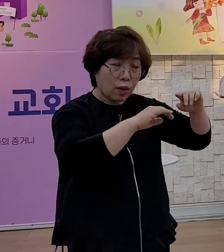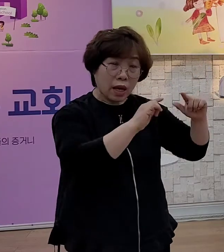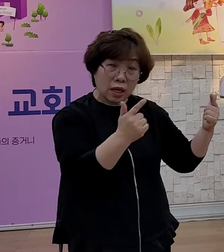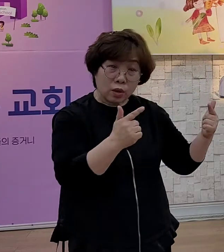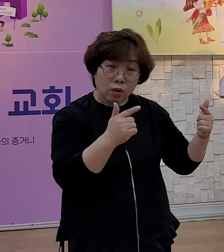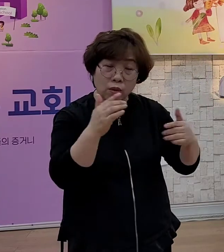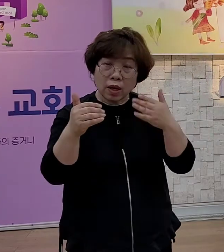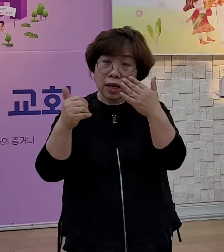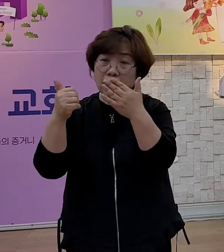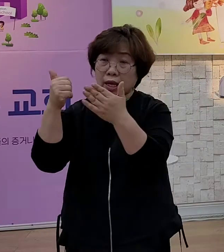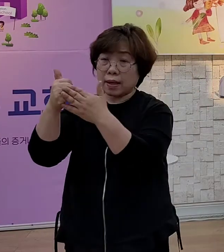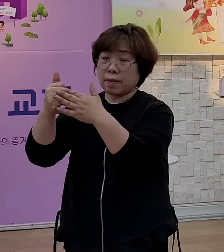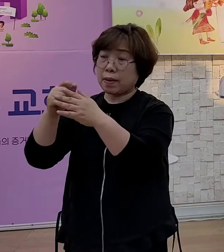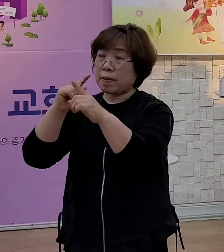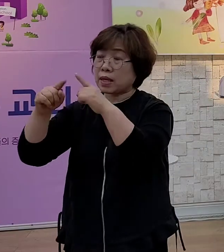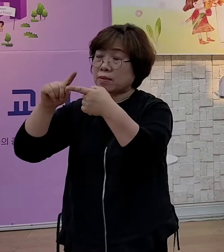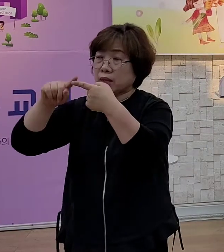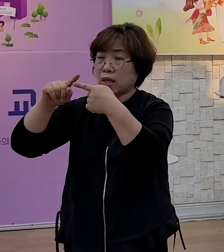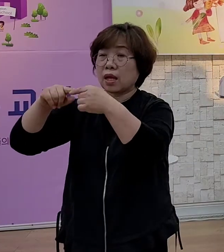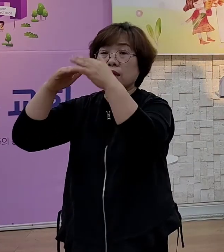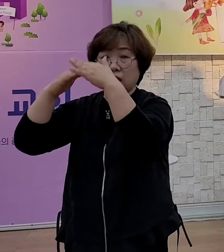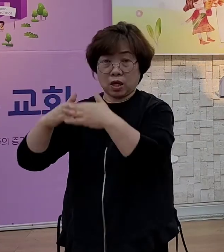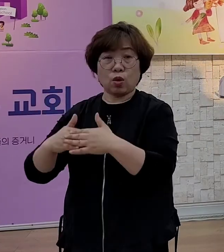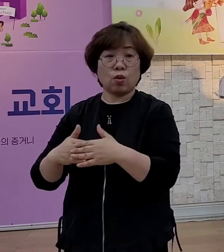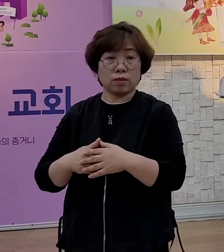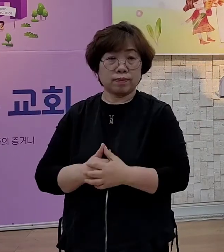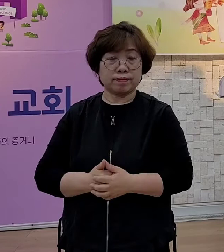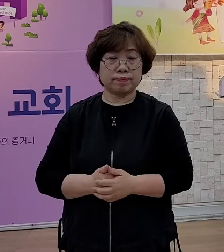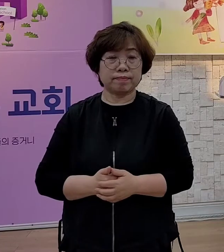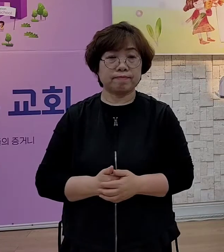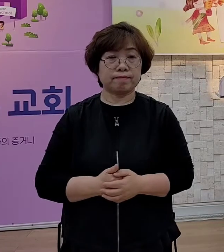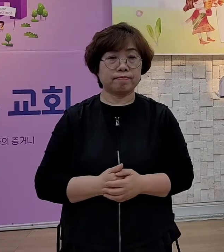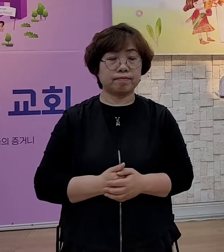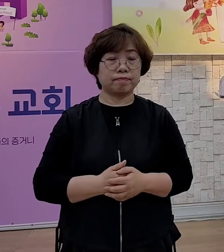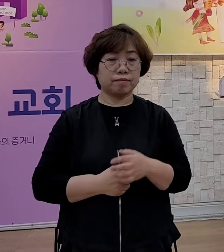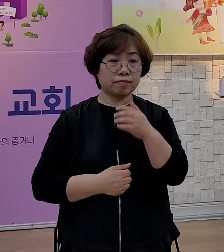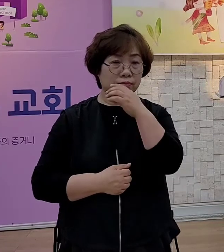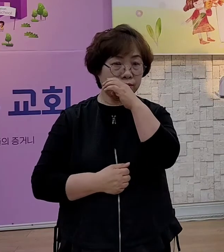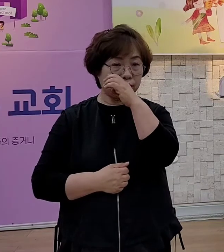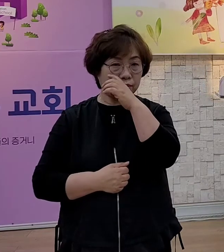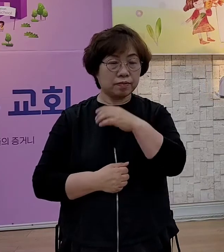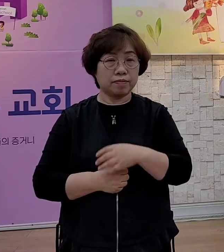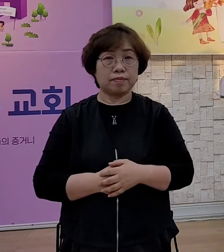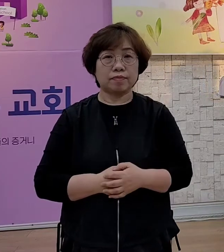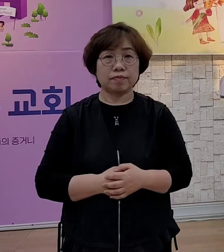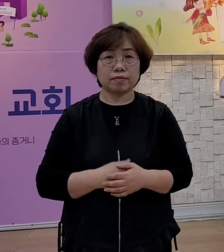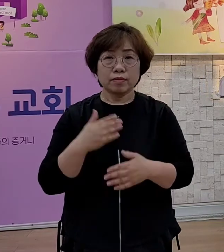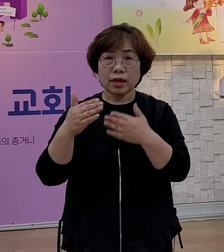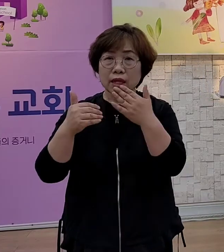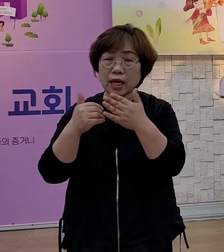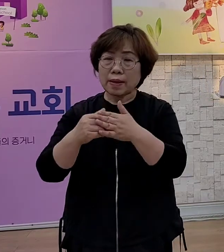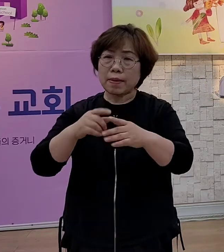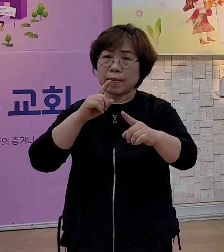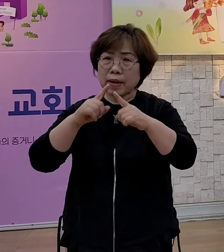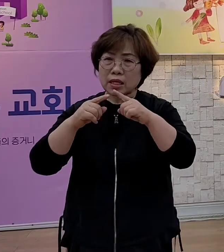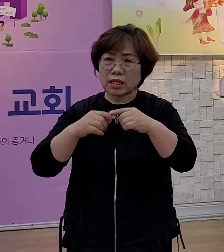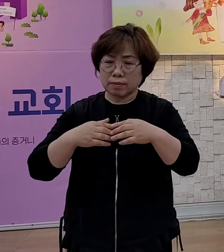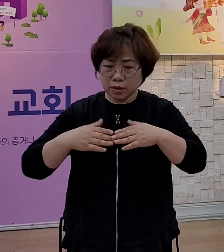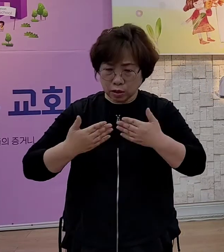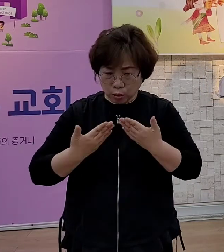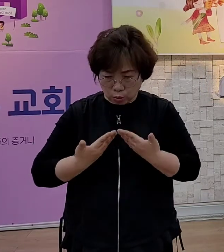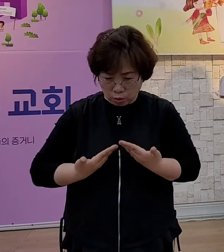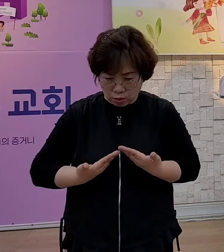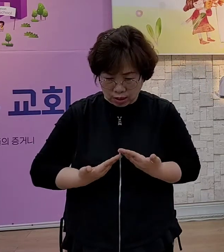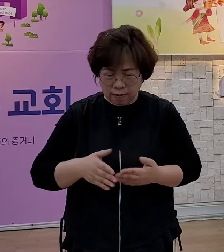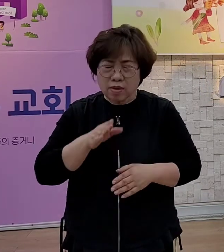인간과 인간 사이의 말보다도 더 우선이 뭐냐면 바로 이 하나님의 말씀을 온유함으로 받는, 진심으로